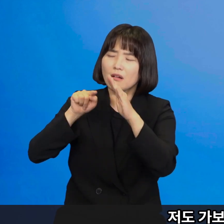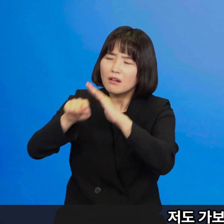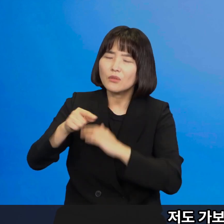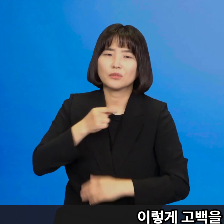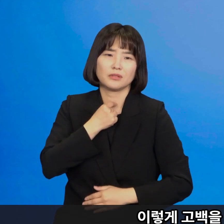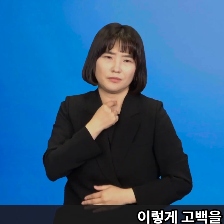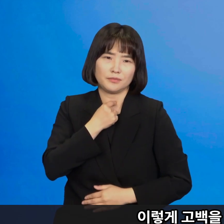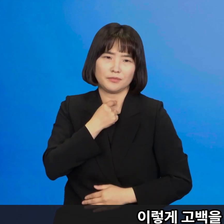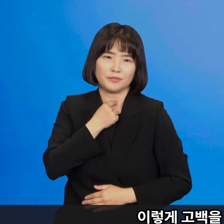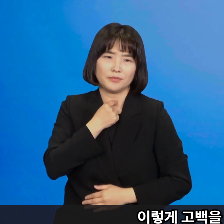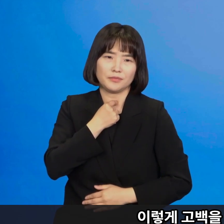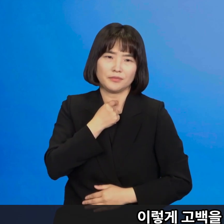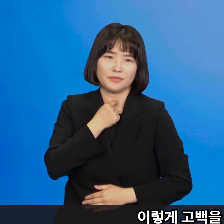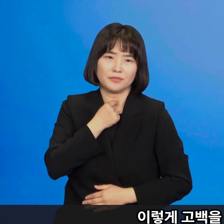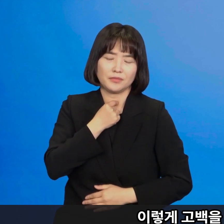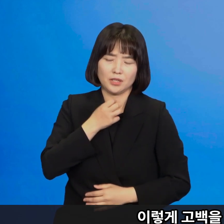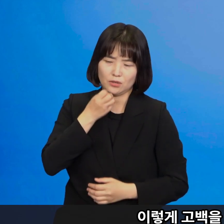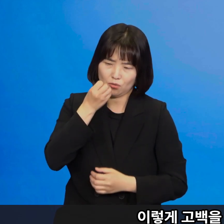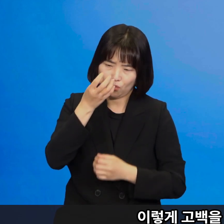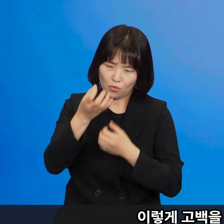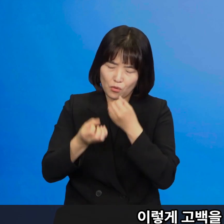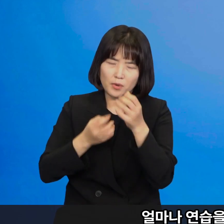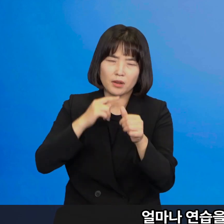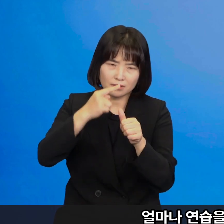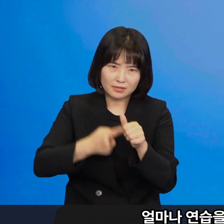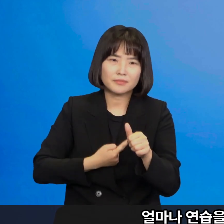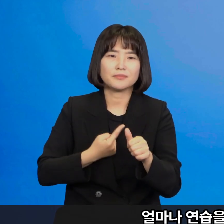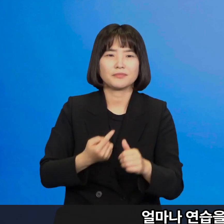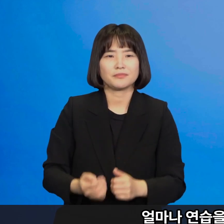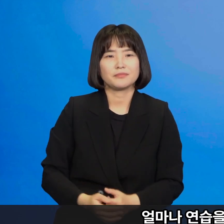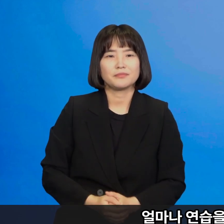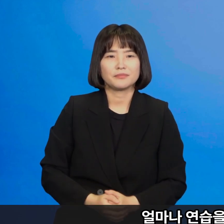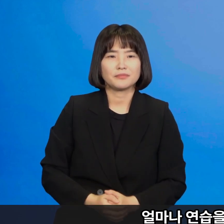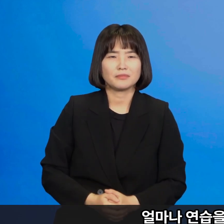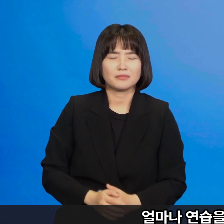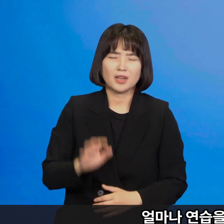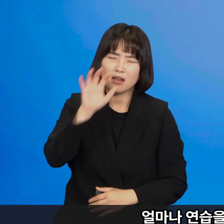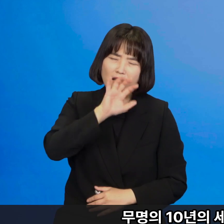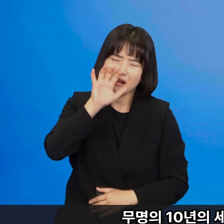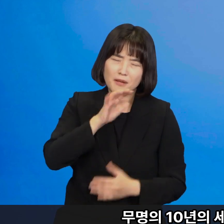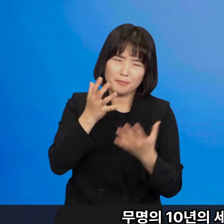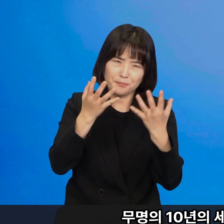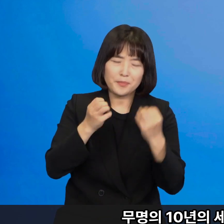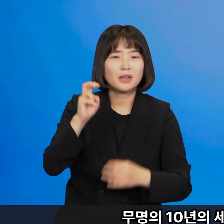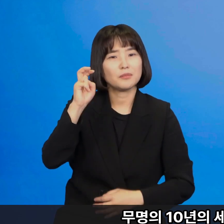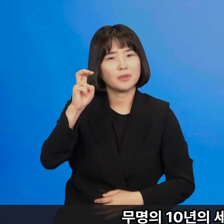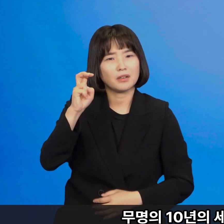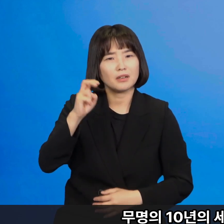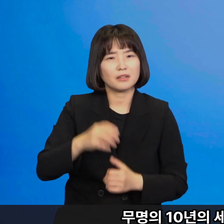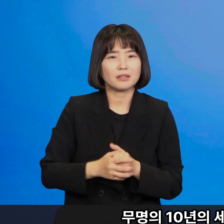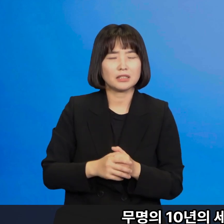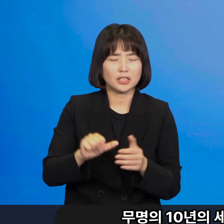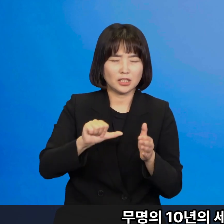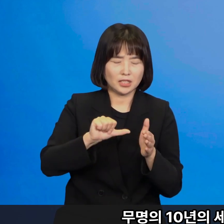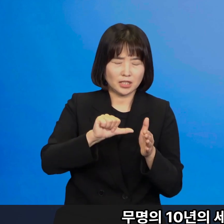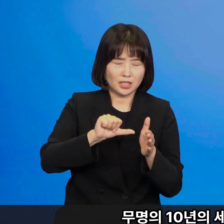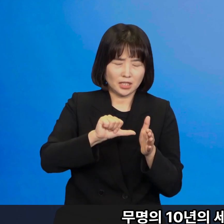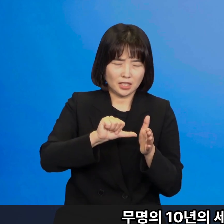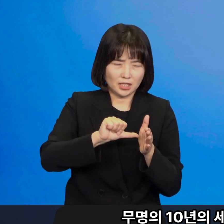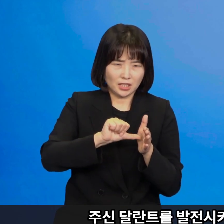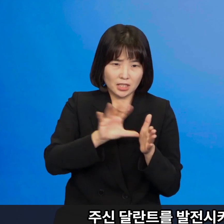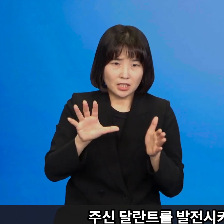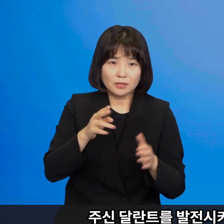싶습니다. 이렇게 고백을 하게 되는 거예요. 얼마나 연습을 많이 했을까요? 무명의 10년이 세월이 있었다고